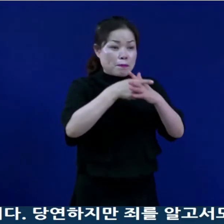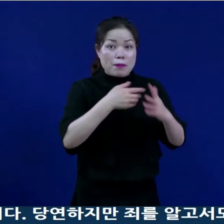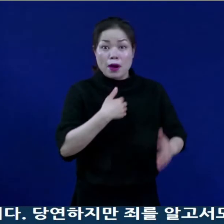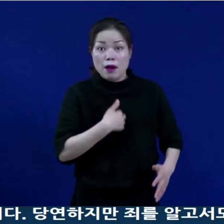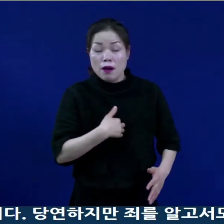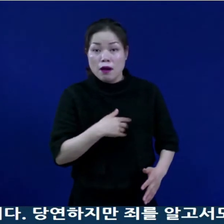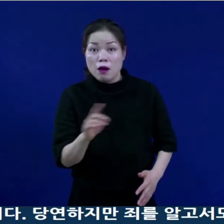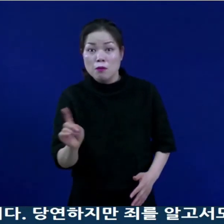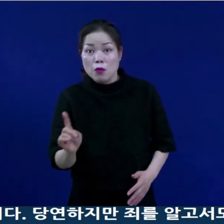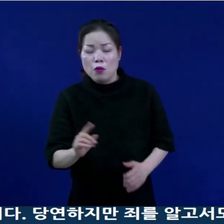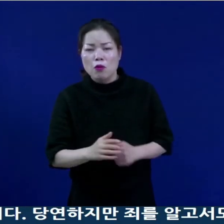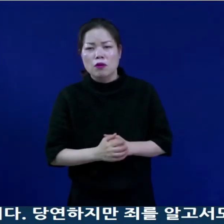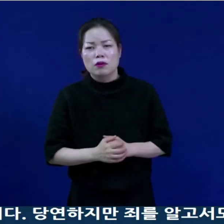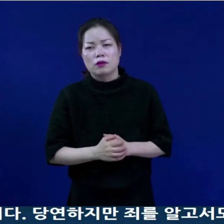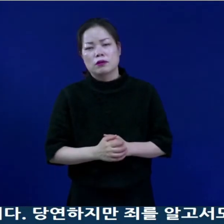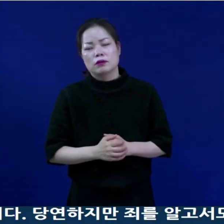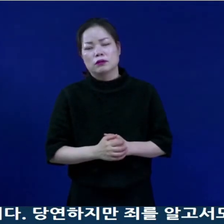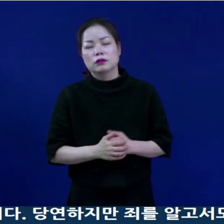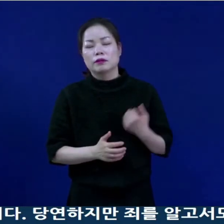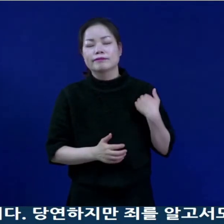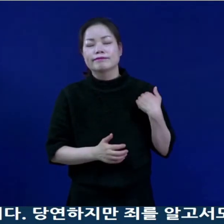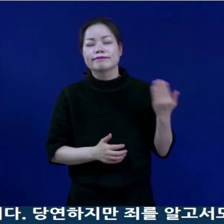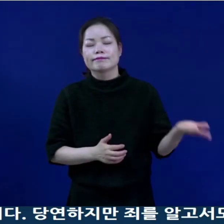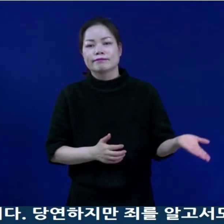그는 뭐합니까? 방관하죠.